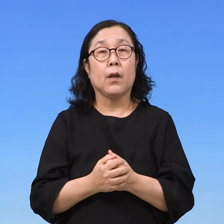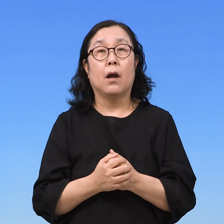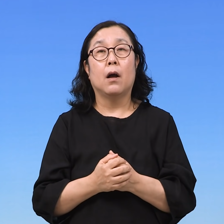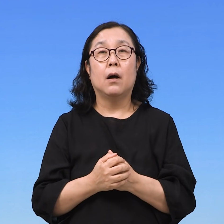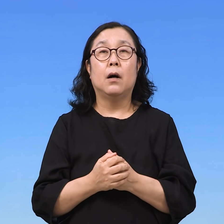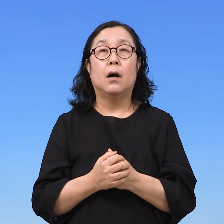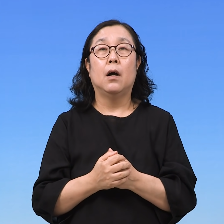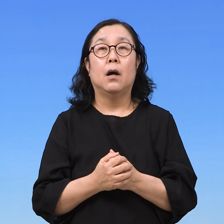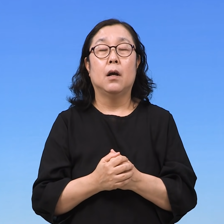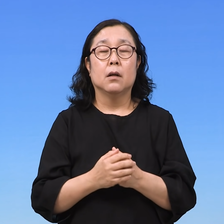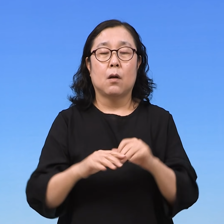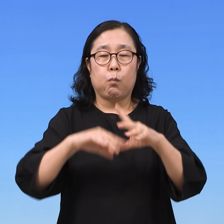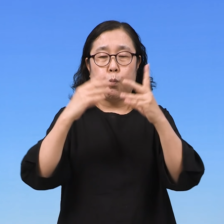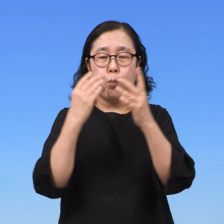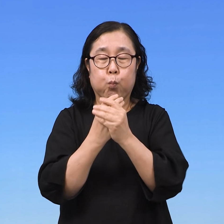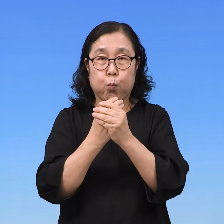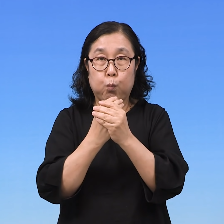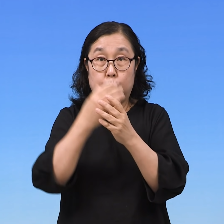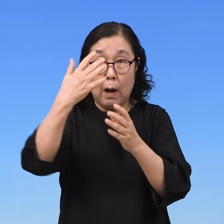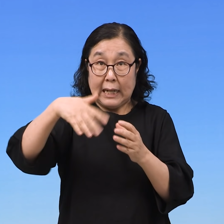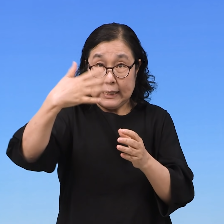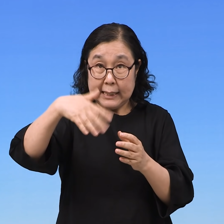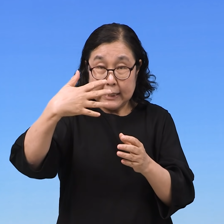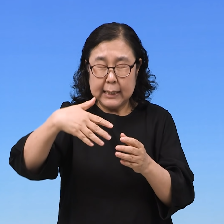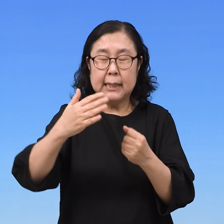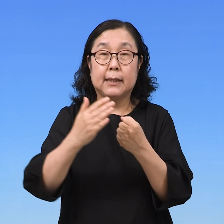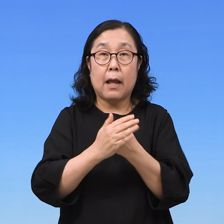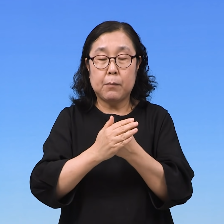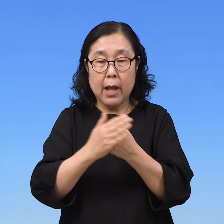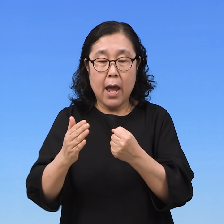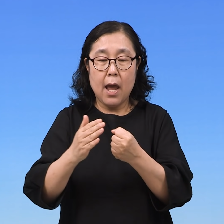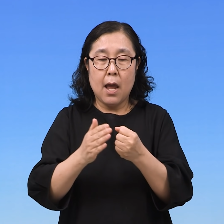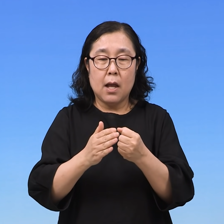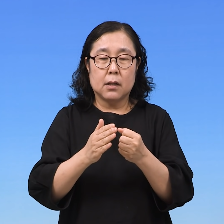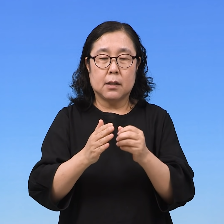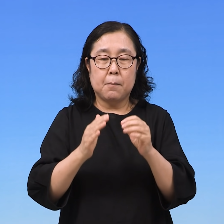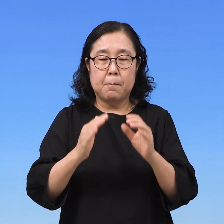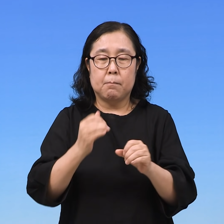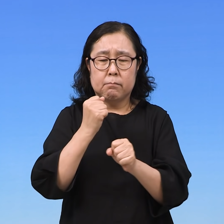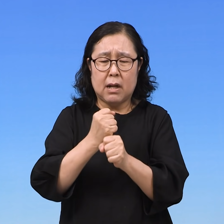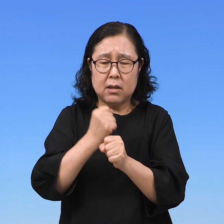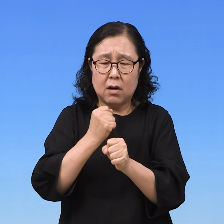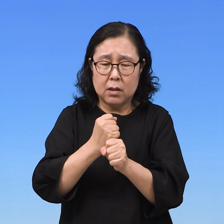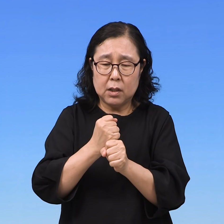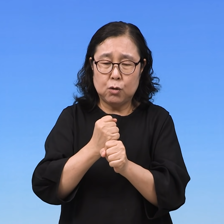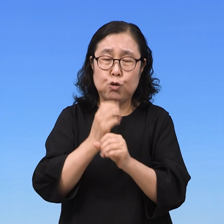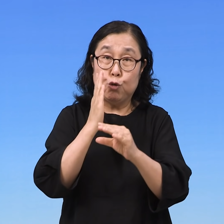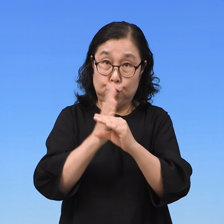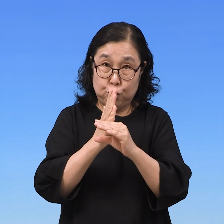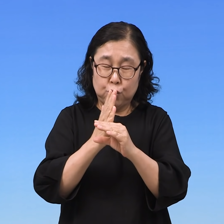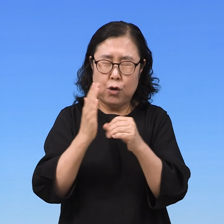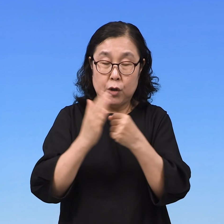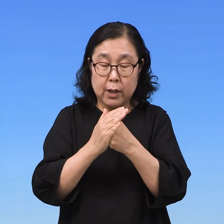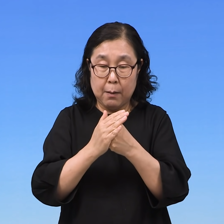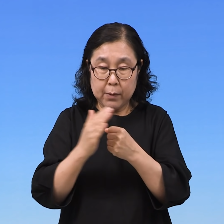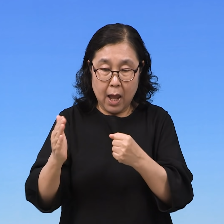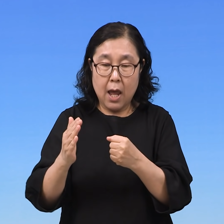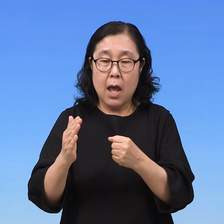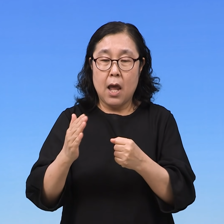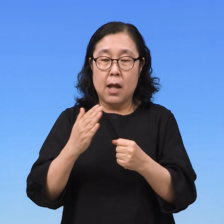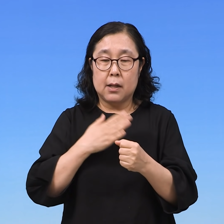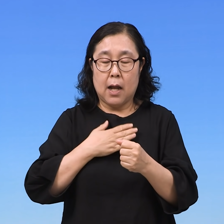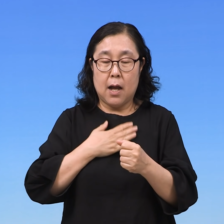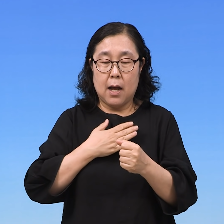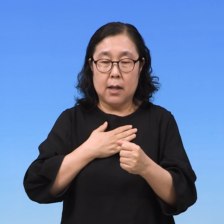마찬가지입니다. 아직 완성되지 않은 이 과정적인 존재로서의 나와 주변 사람을